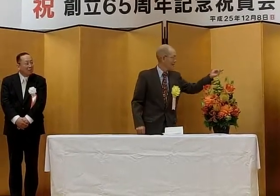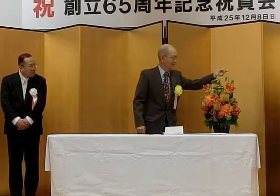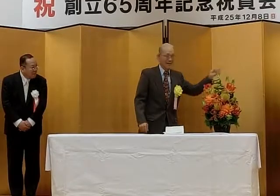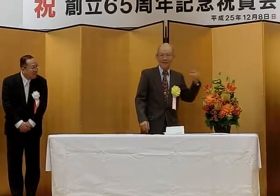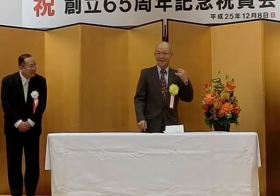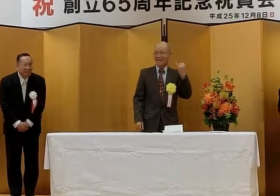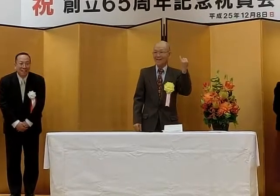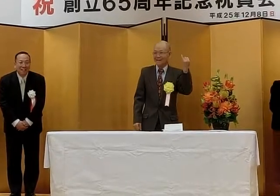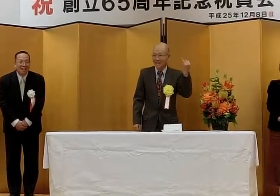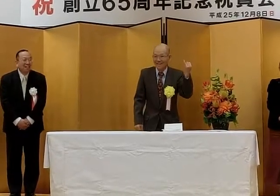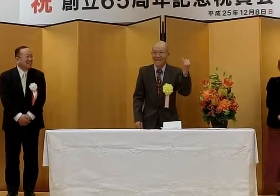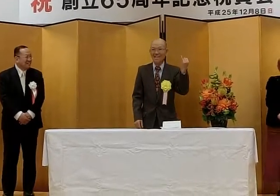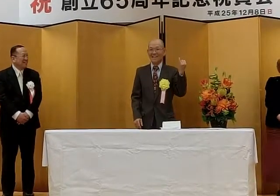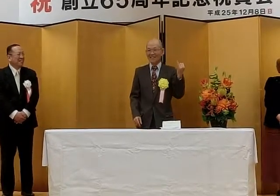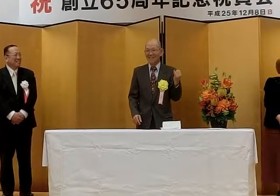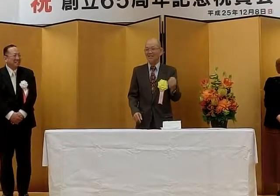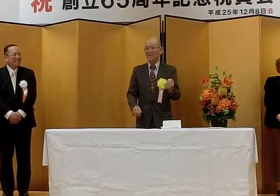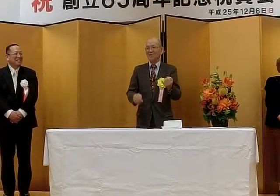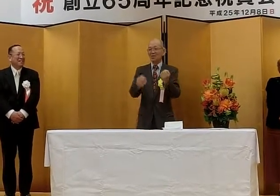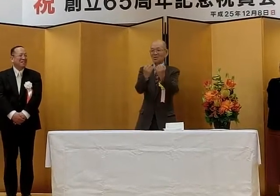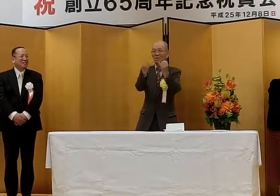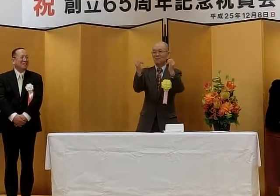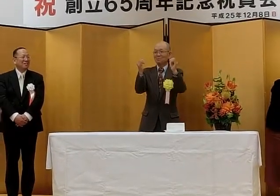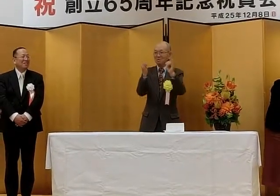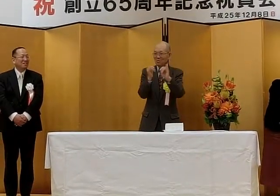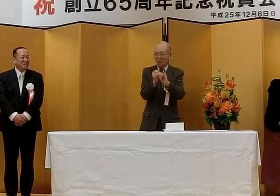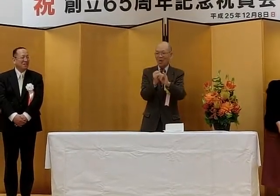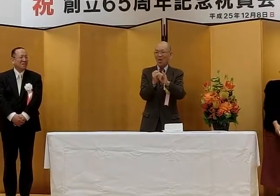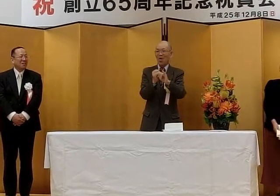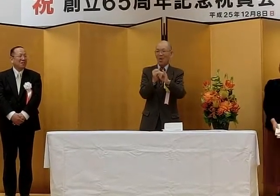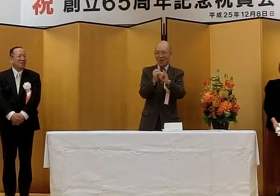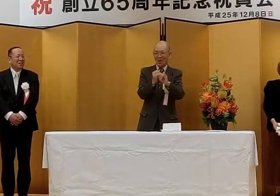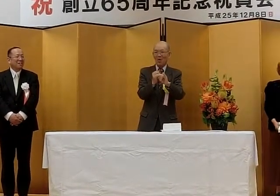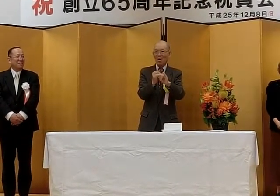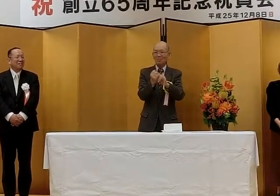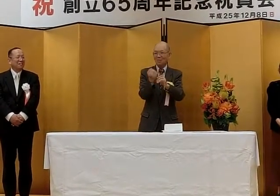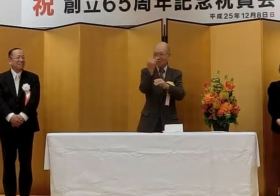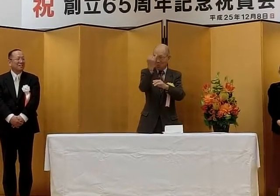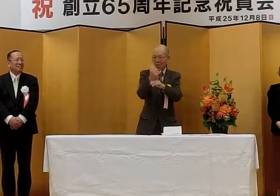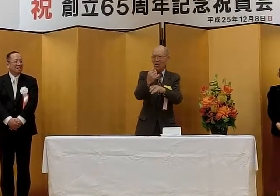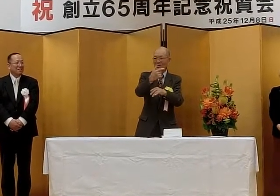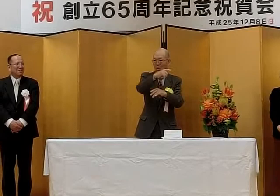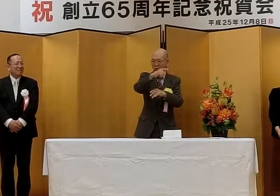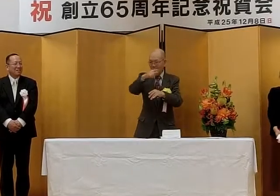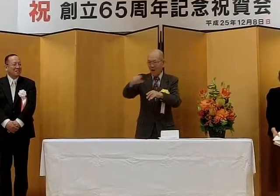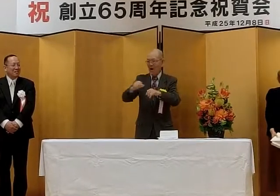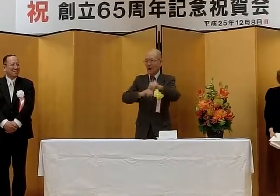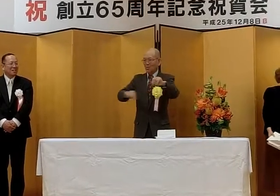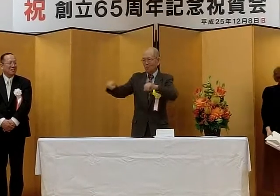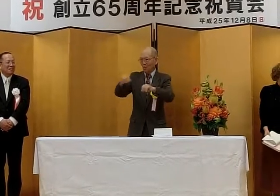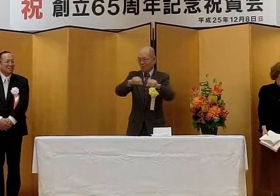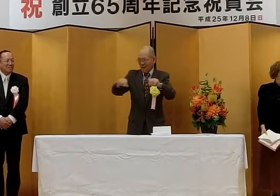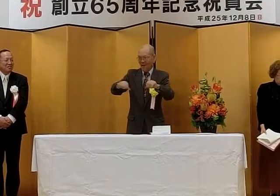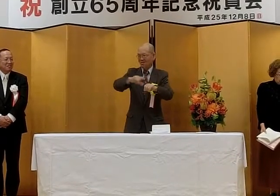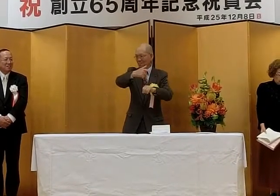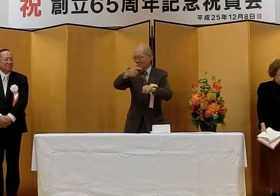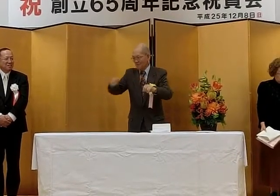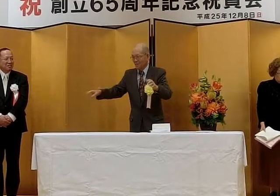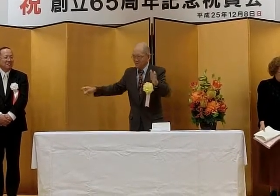私の妻がこちらにいますけれども婦人部もの部長などもやって活動しておりました